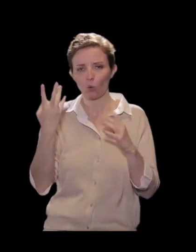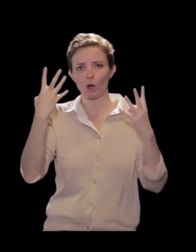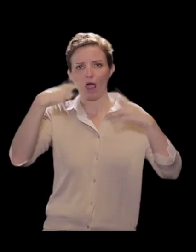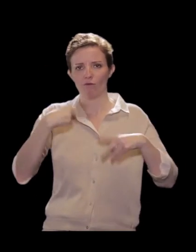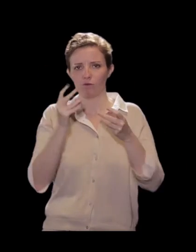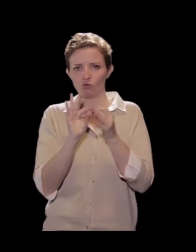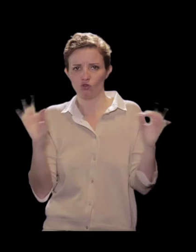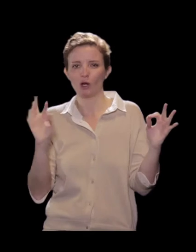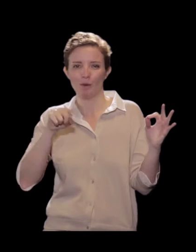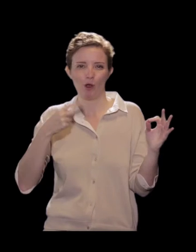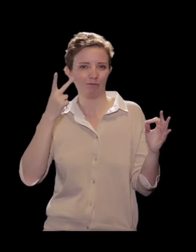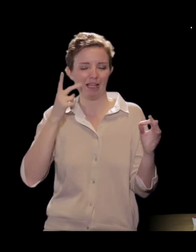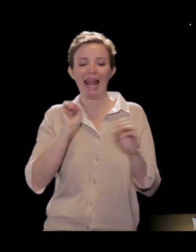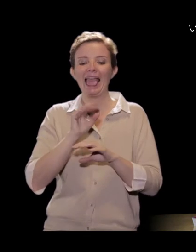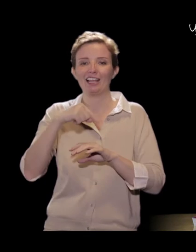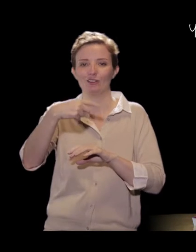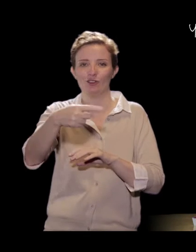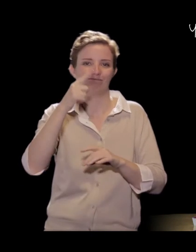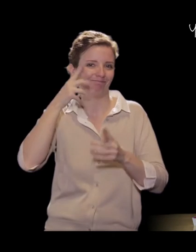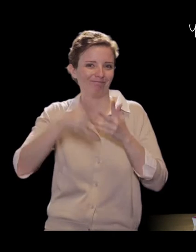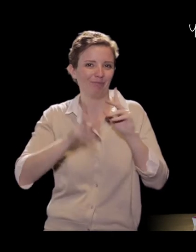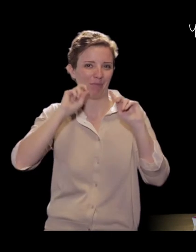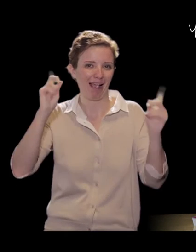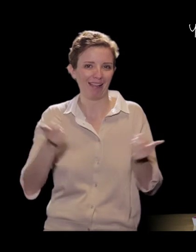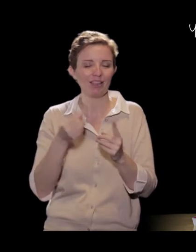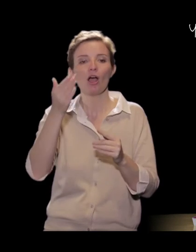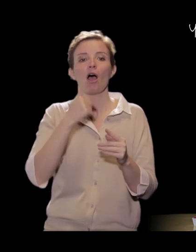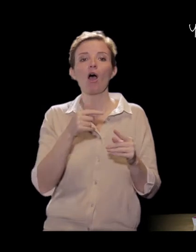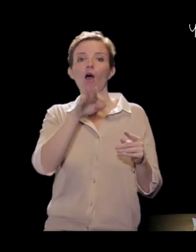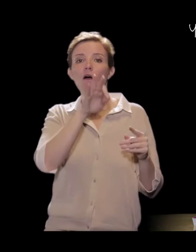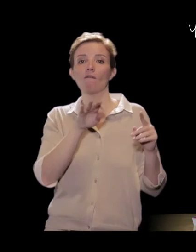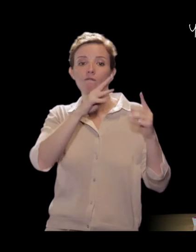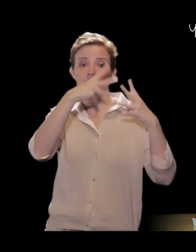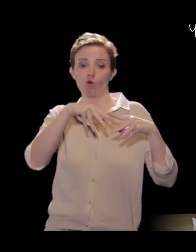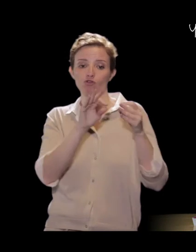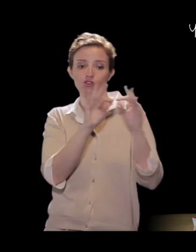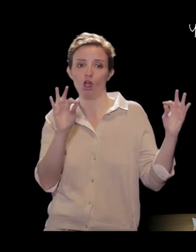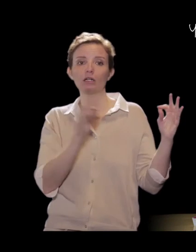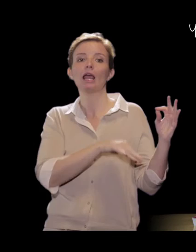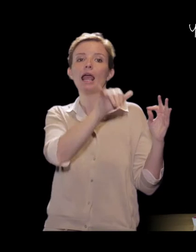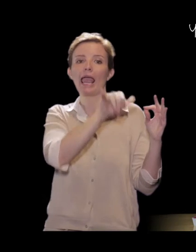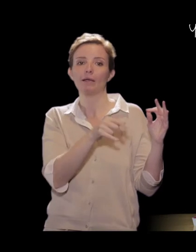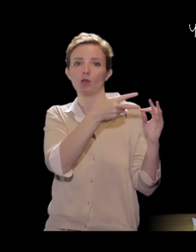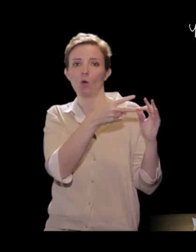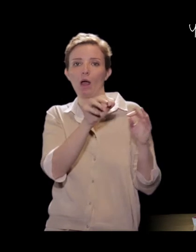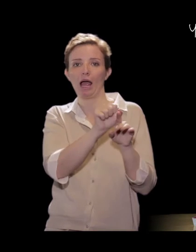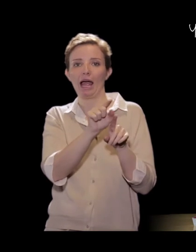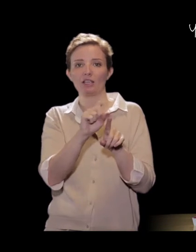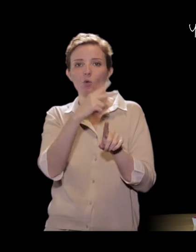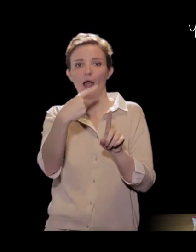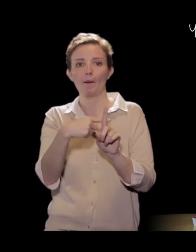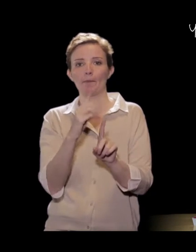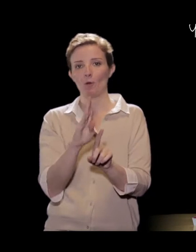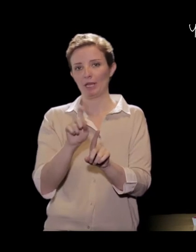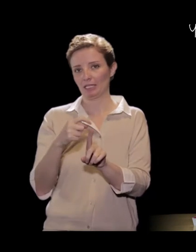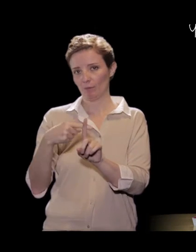più nel dettaglio fra qualche lezione in particolare la funzione è la funzione Y = Ax qu + BX +